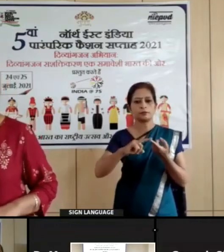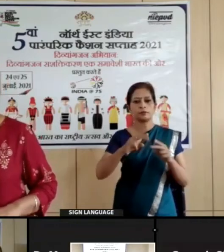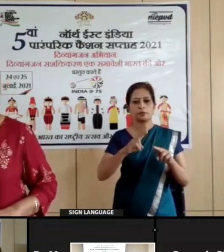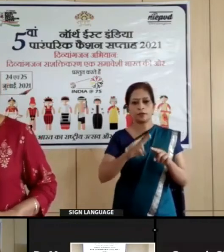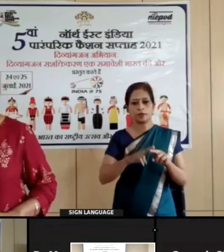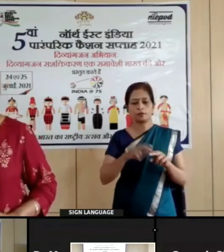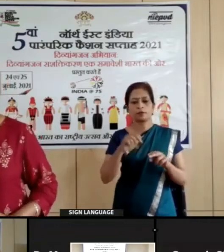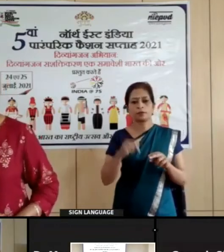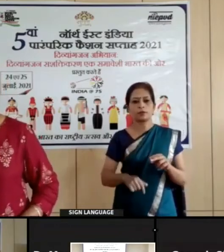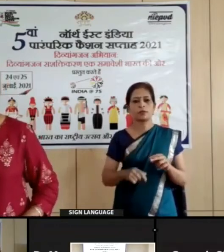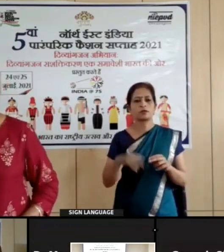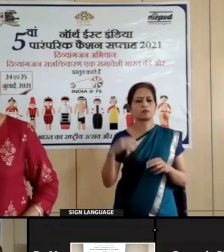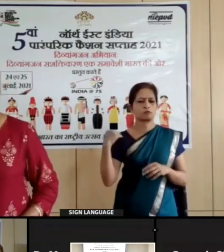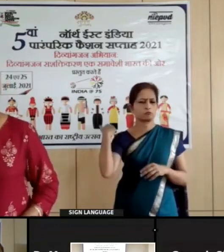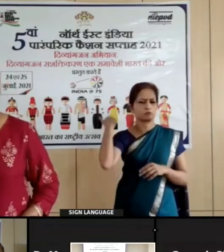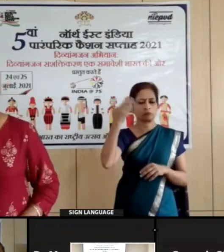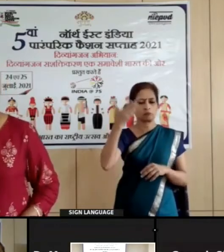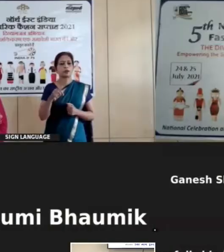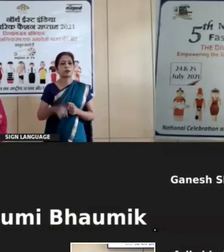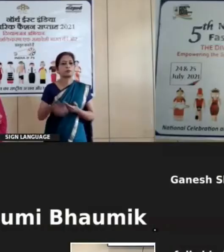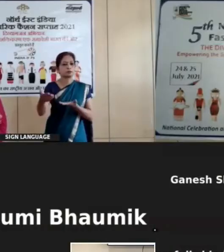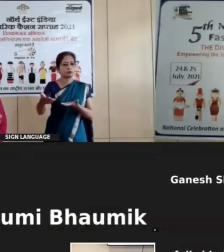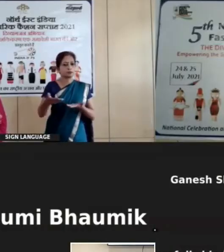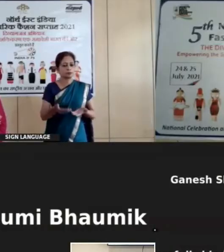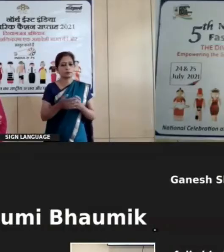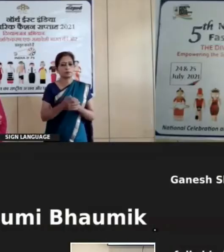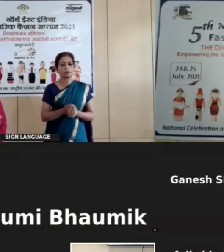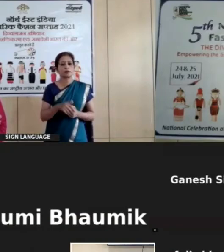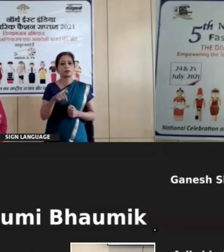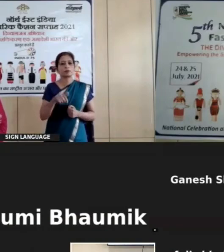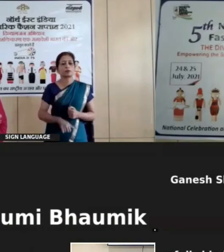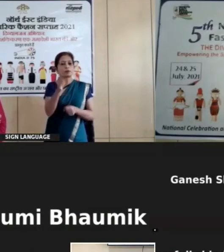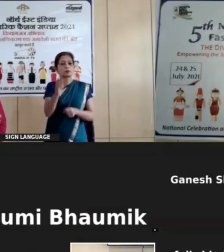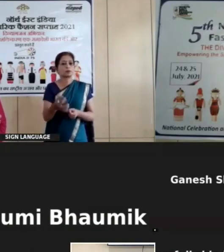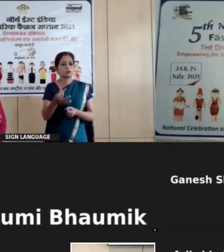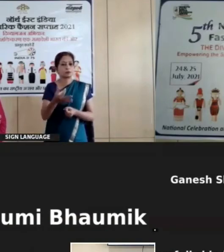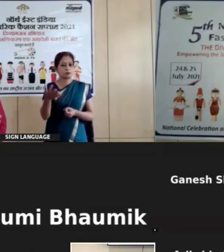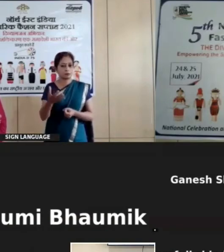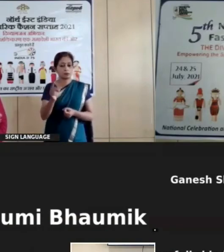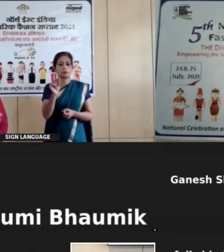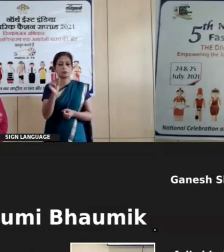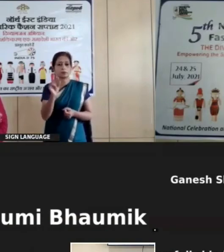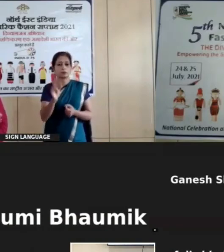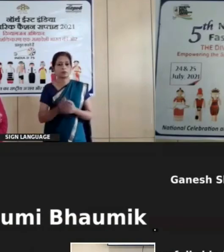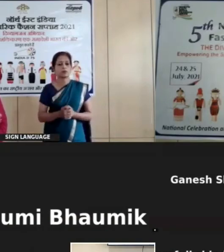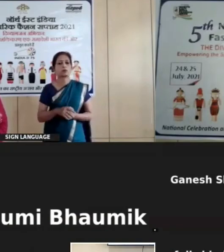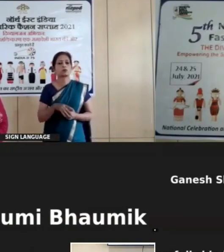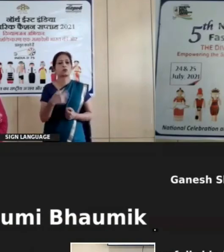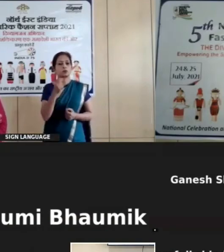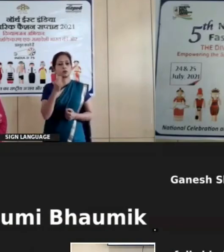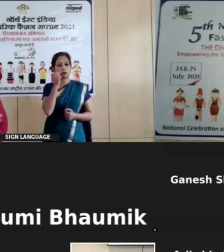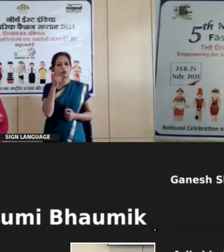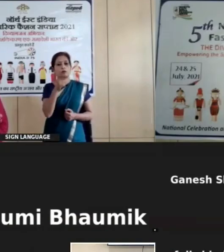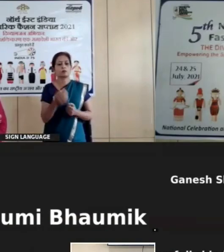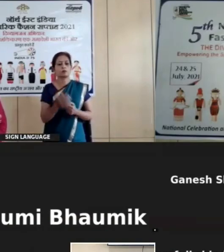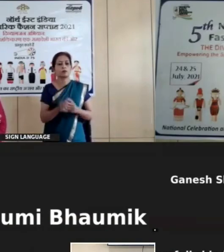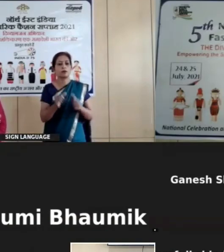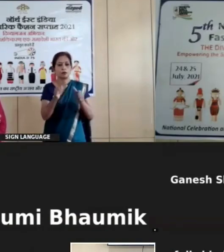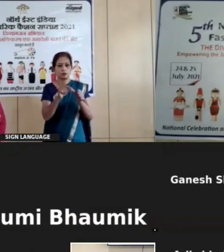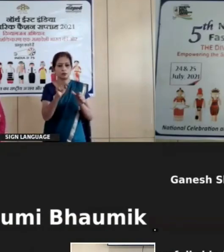NEIFW की स्थापना से आज तक। अब मैं आमंत्रित करना चाहूंगी अपने विशिष्ट अतिथि जी को, जो कि है श्री